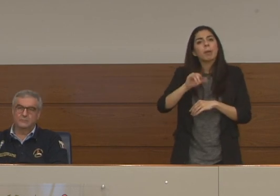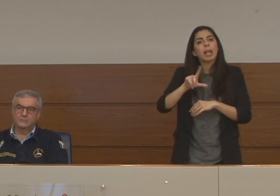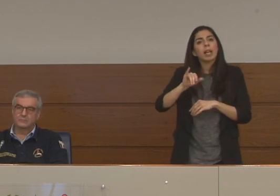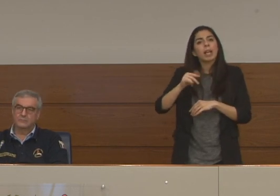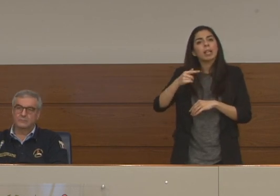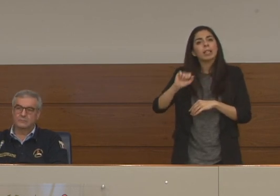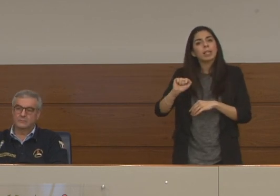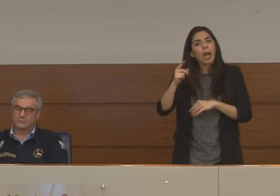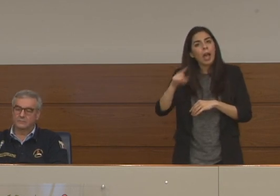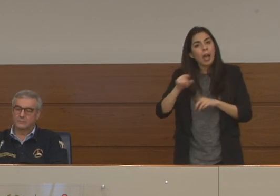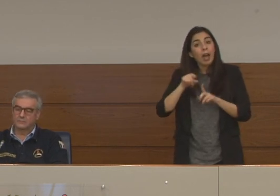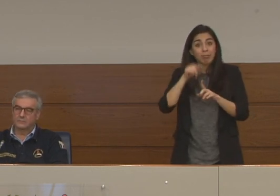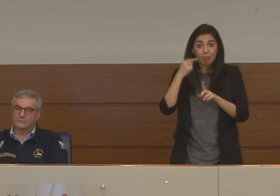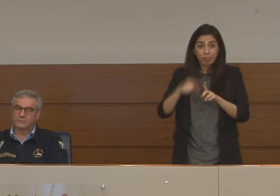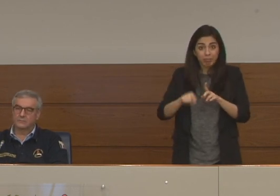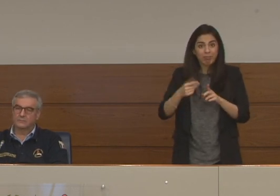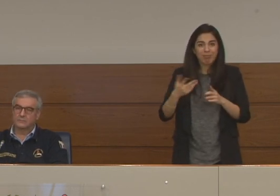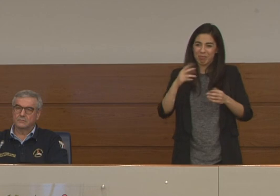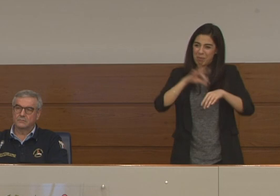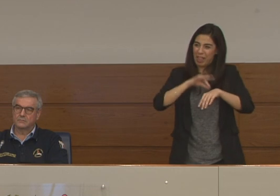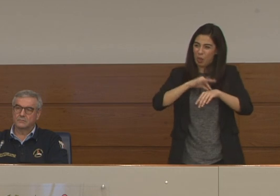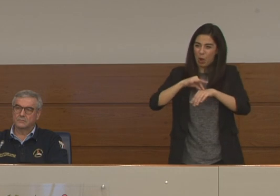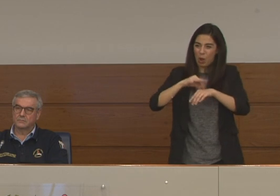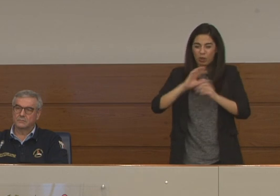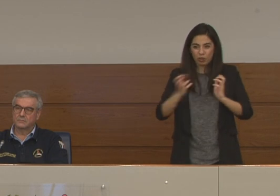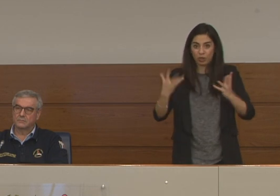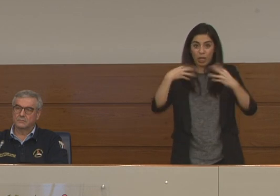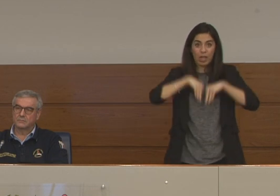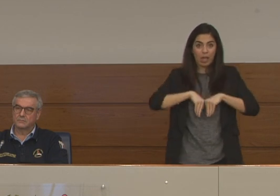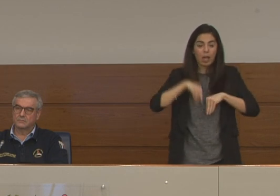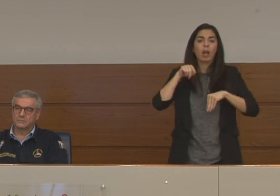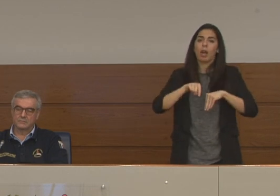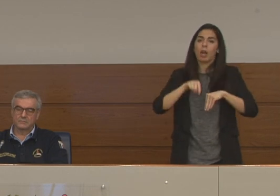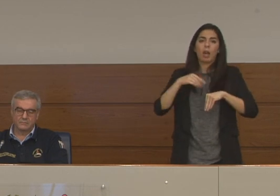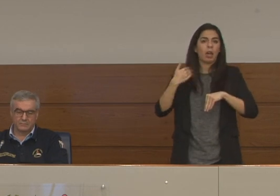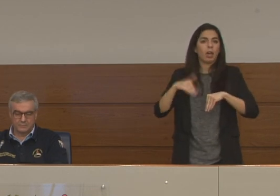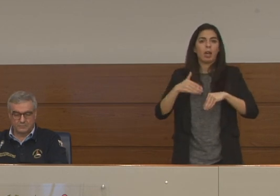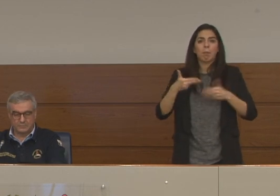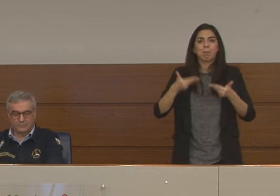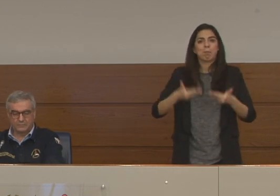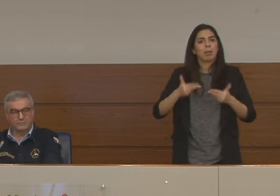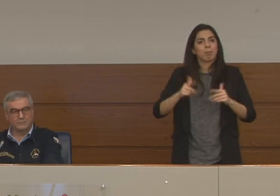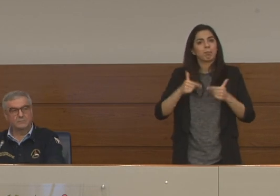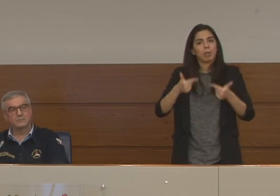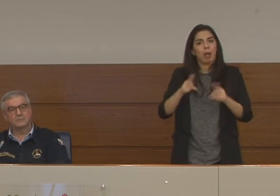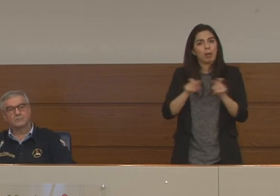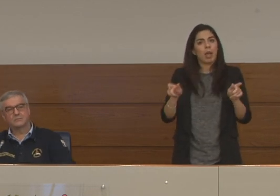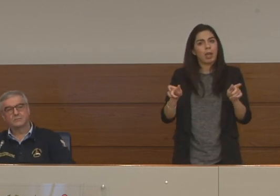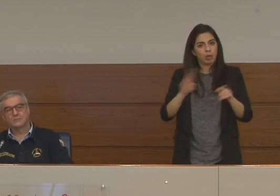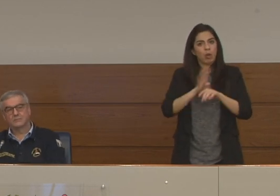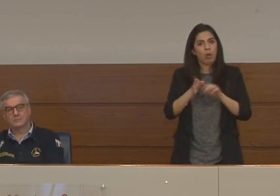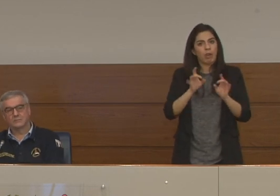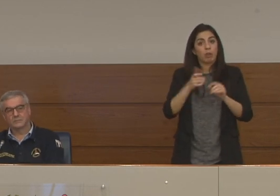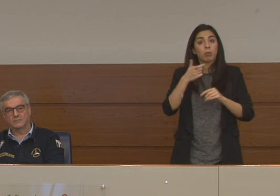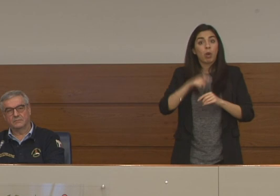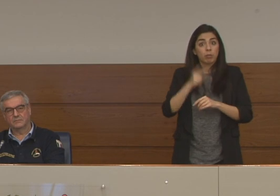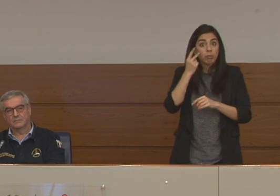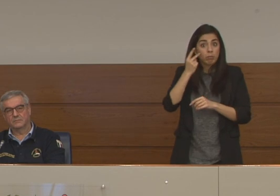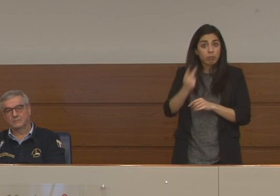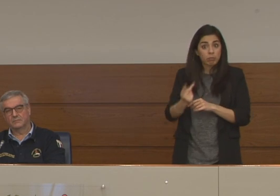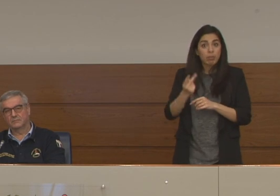insieme gioca un ruolo importante in questo coronavirus perché si è visto che il 63 per cento